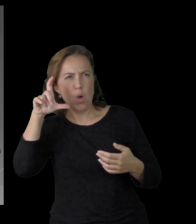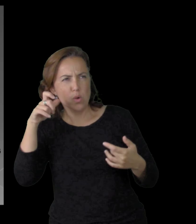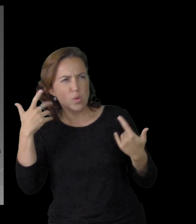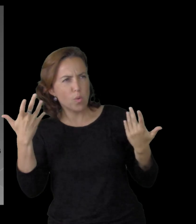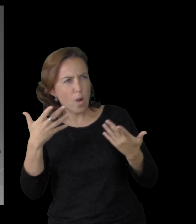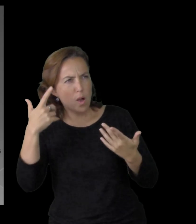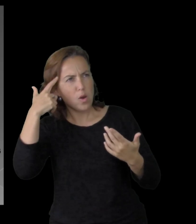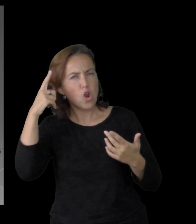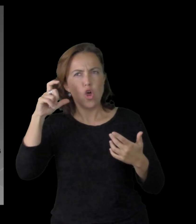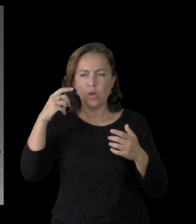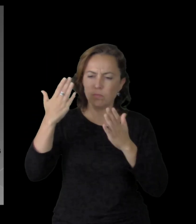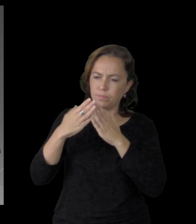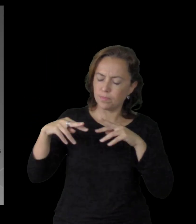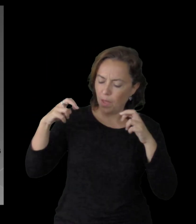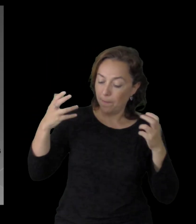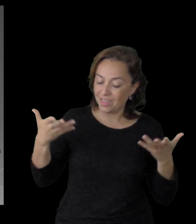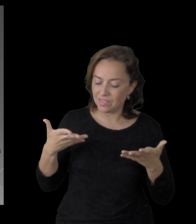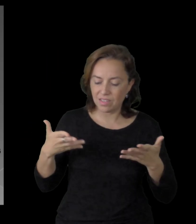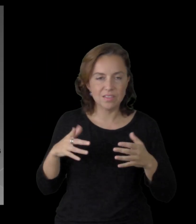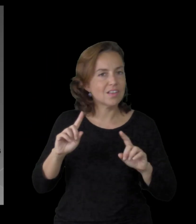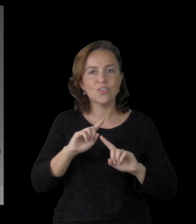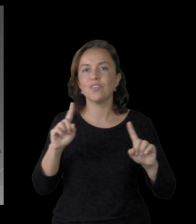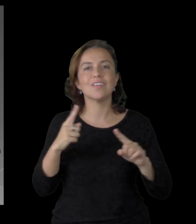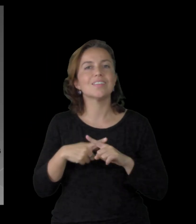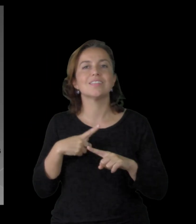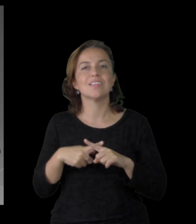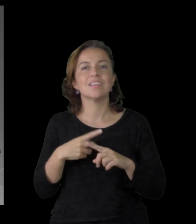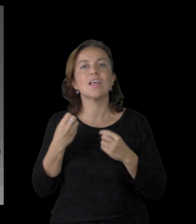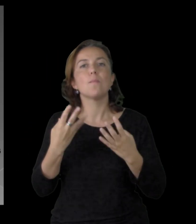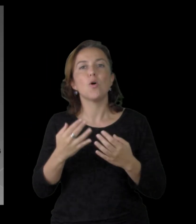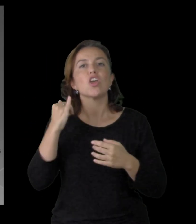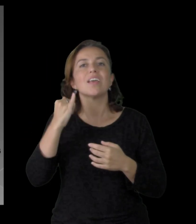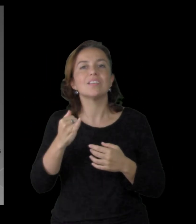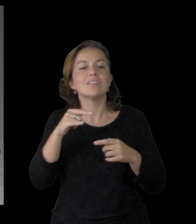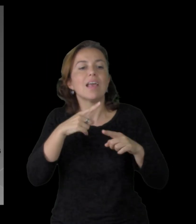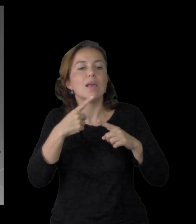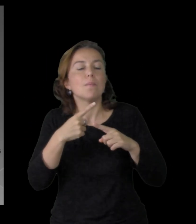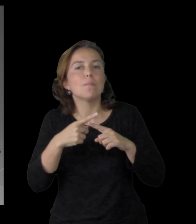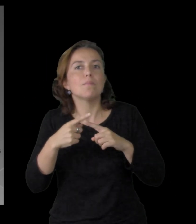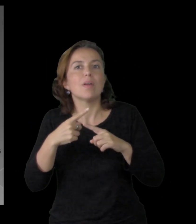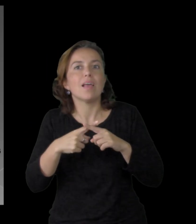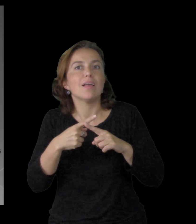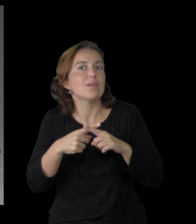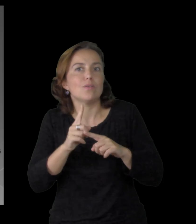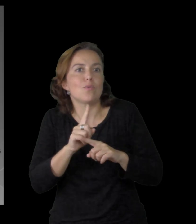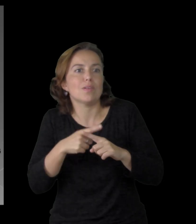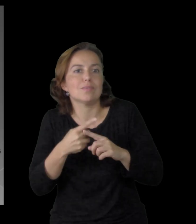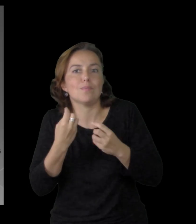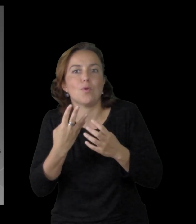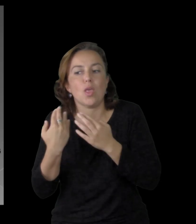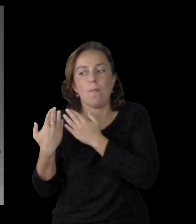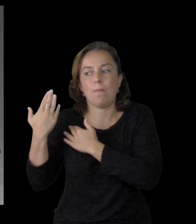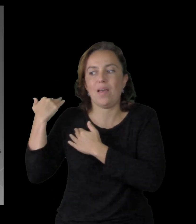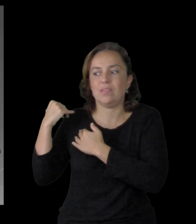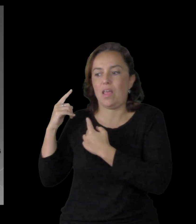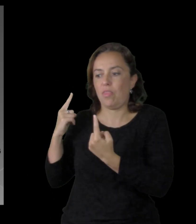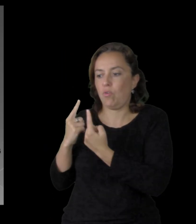el presente no existe. Porque si es un encuentro entre el pasado, que no tiene existencia, por lo tanto es la